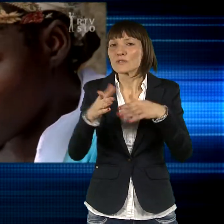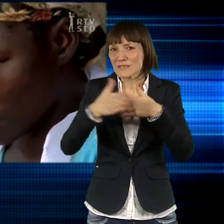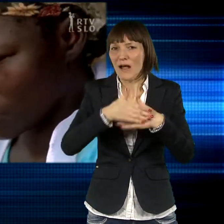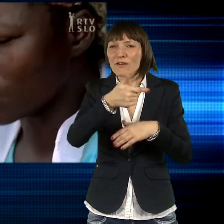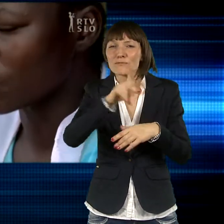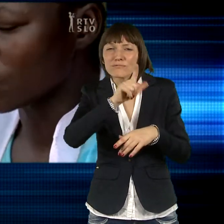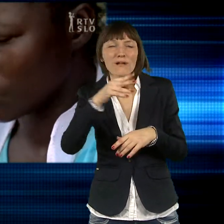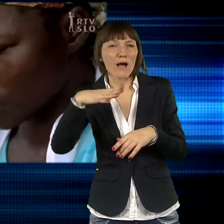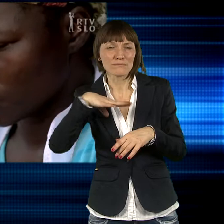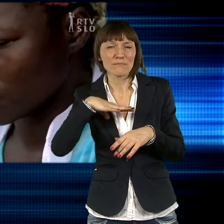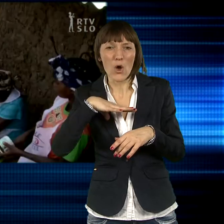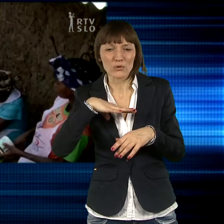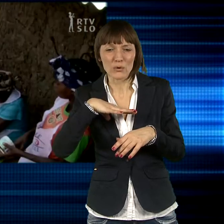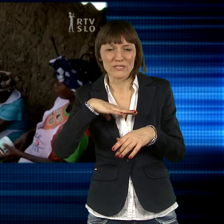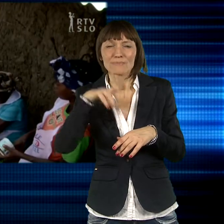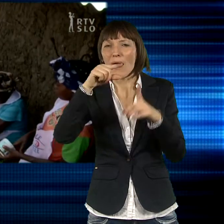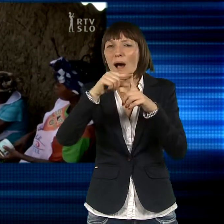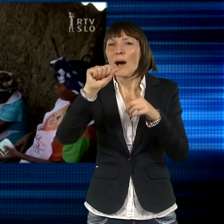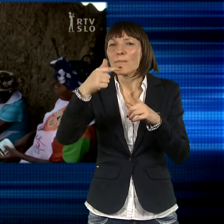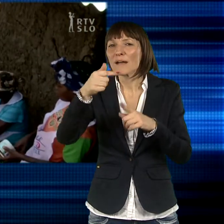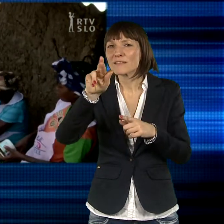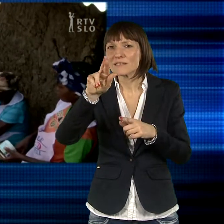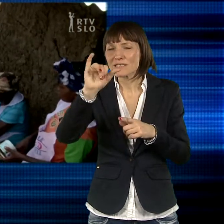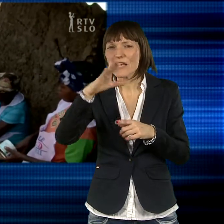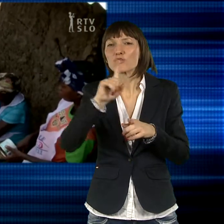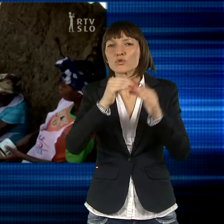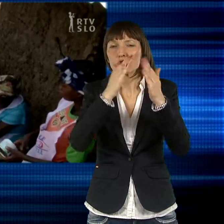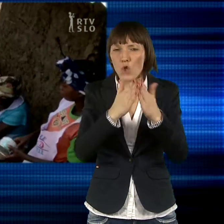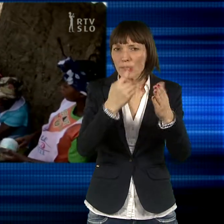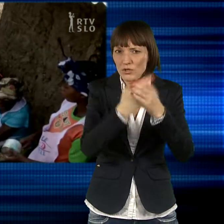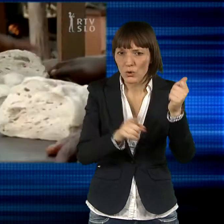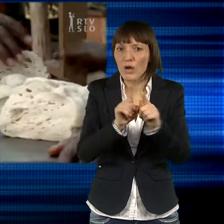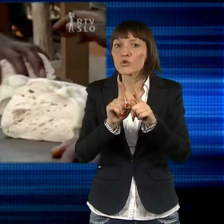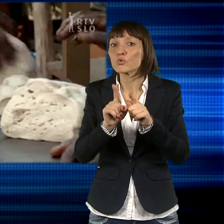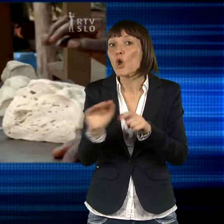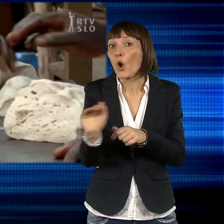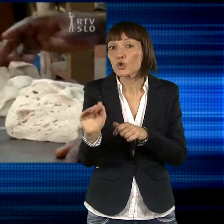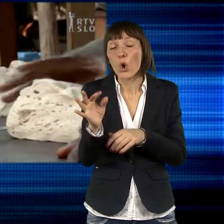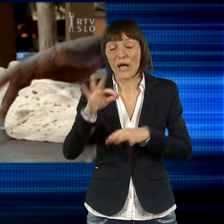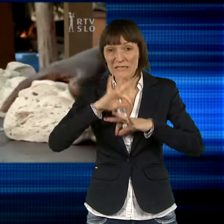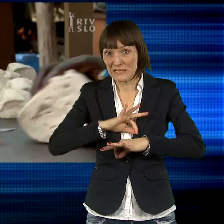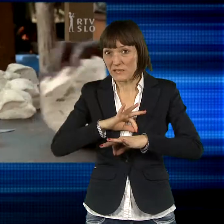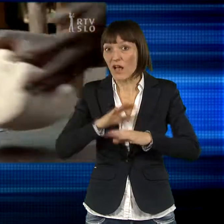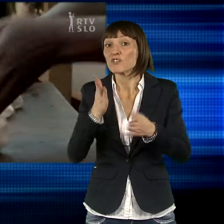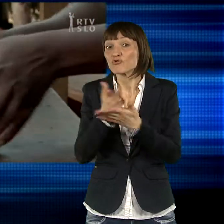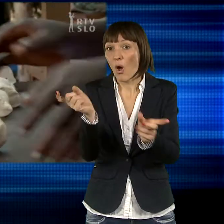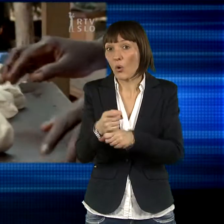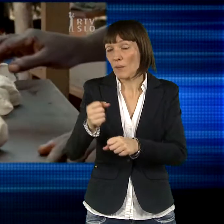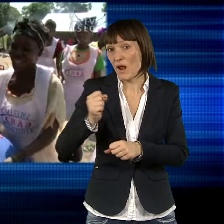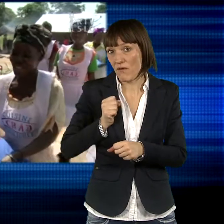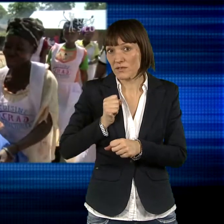imenujemo jo Patricia, ki je prav tako izgubila dom. A izgubila je še veliko več, malega sina, ki so ga ugrabili in ubili